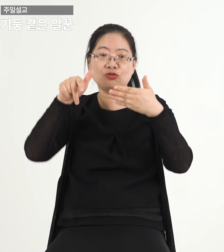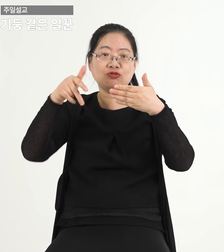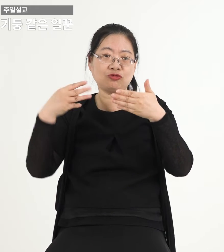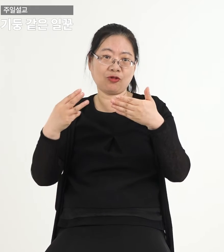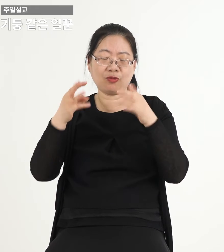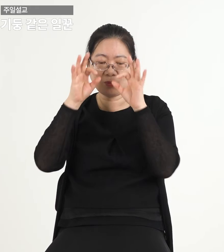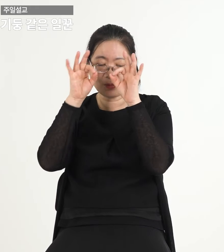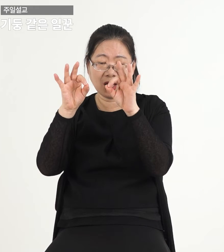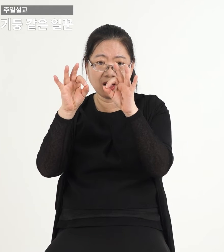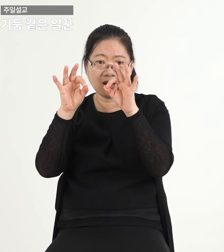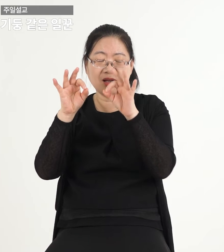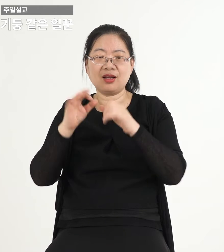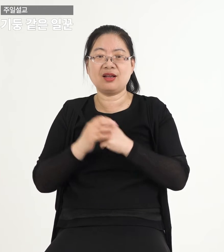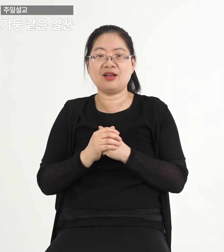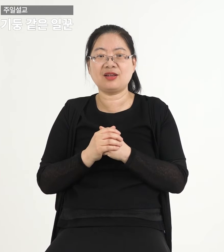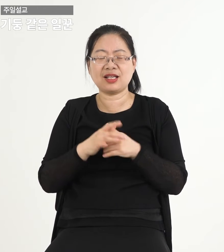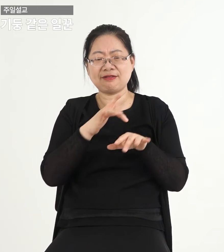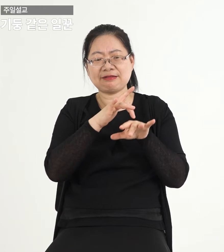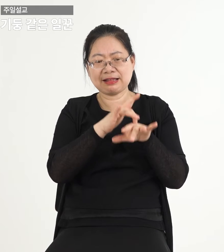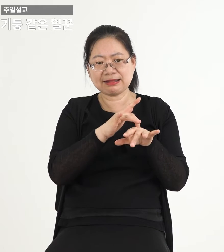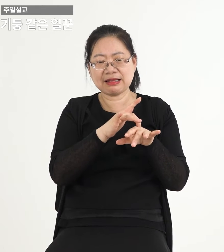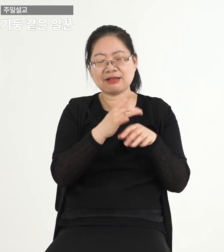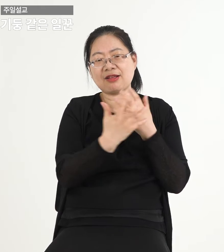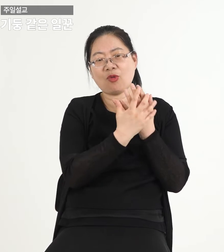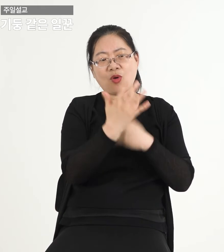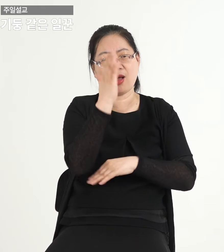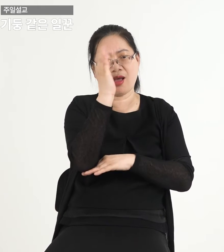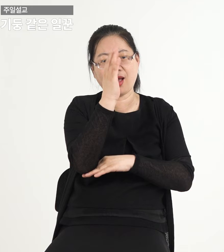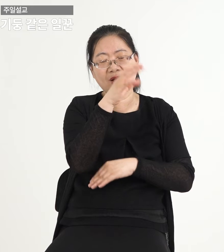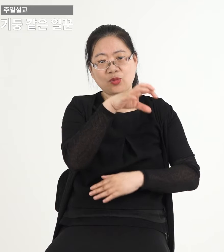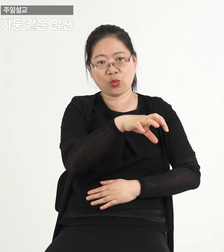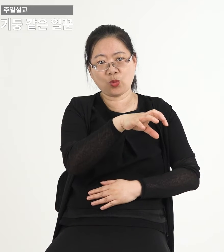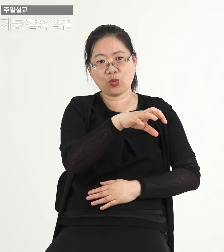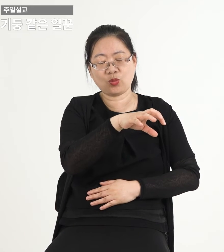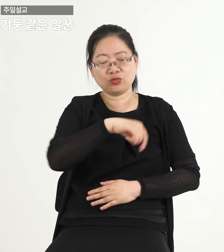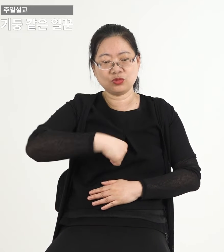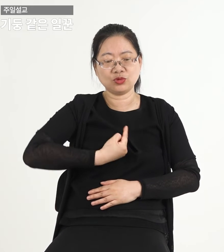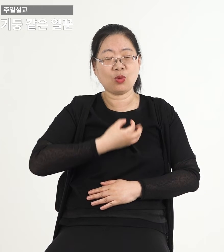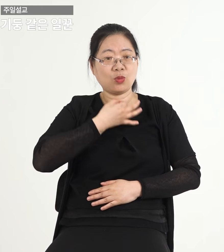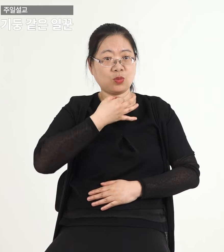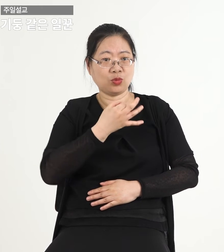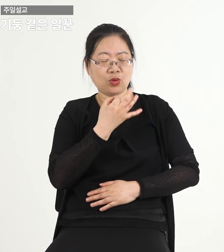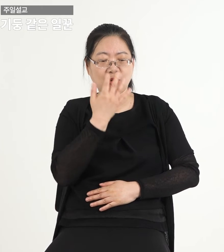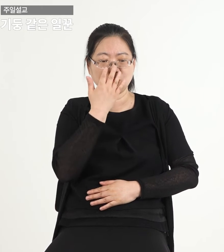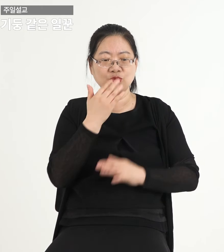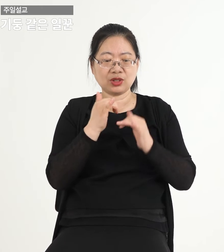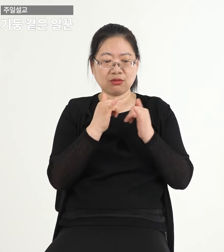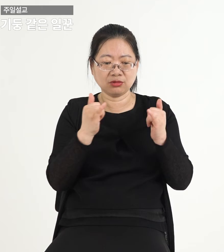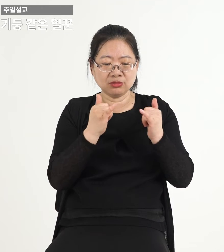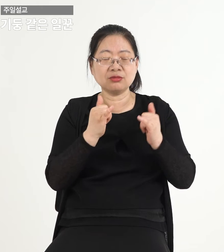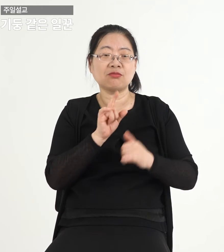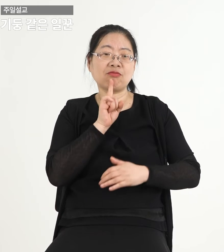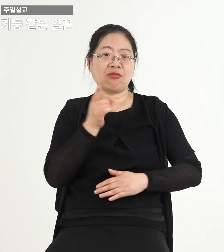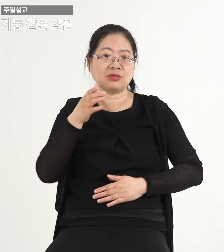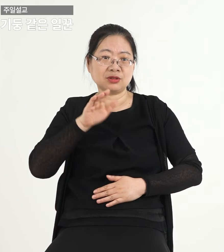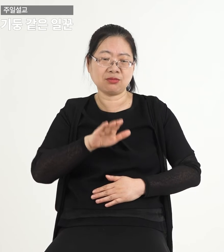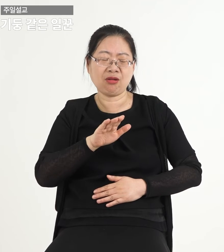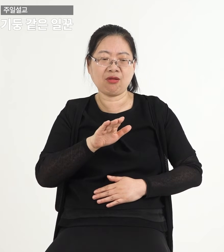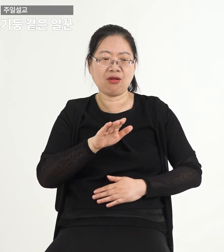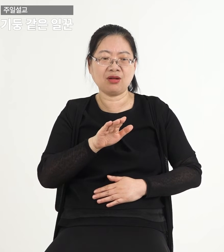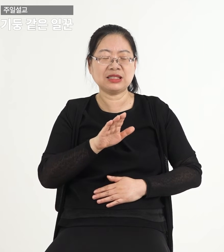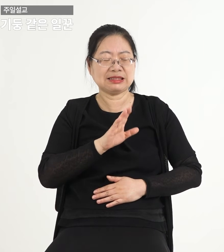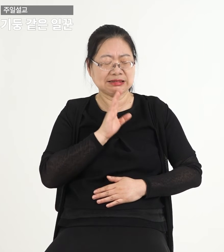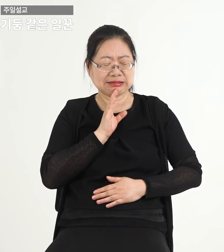보라, 사탄의 회당 곧 자칭 유대인이라 하나 그렇지